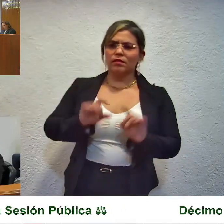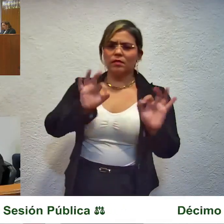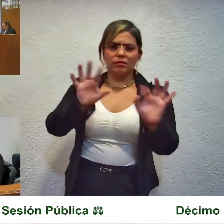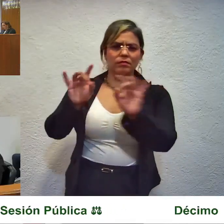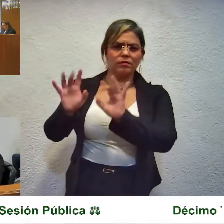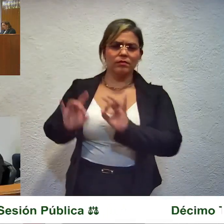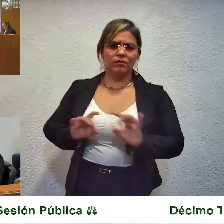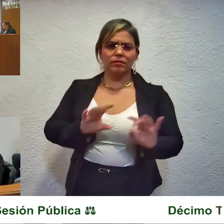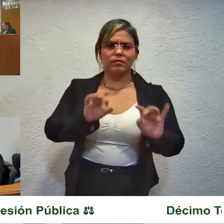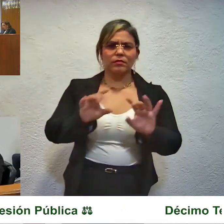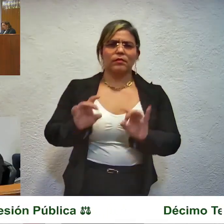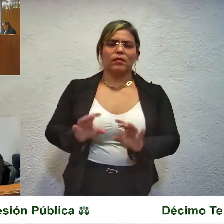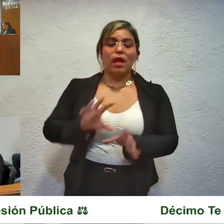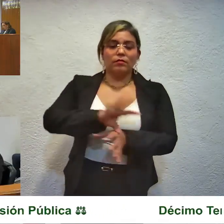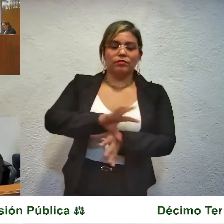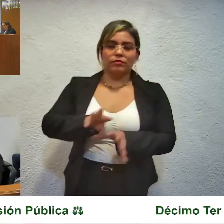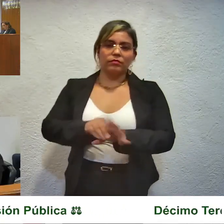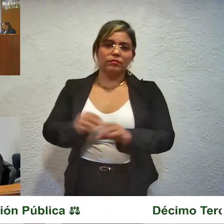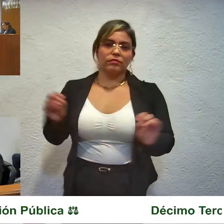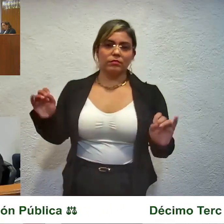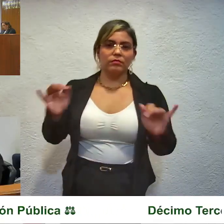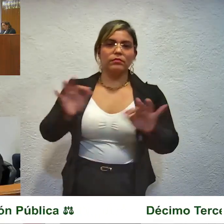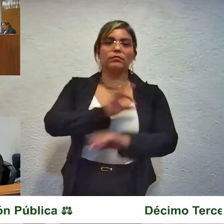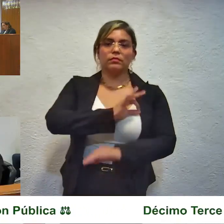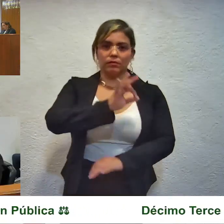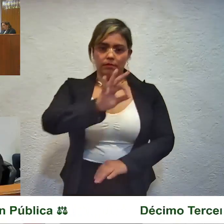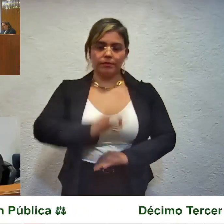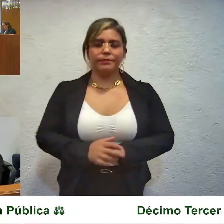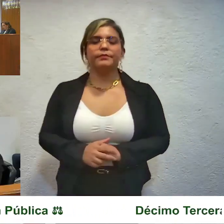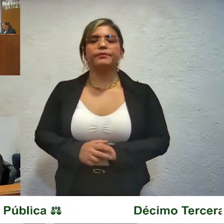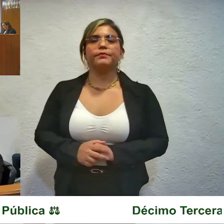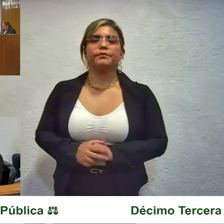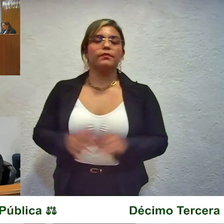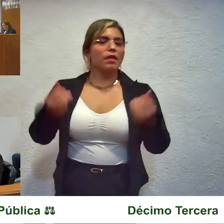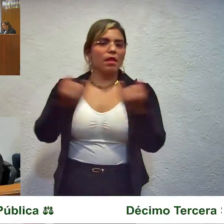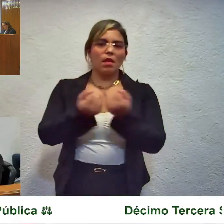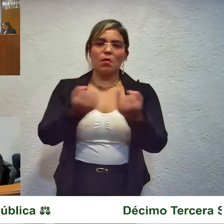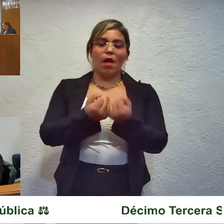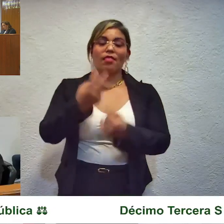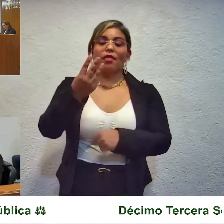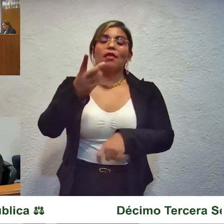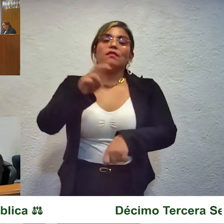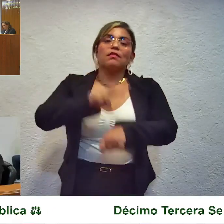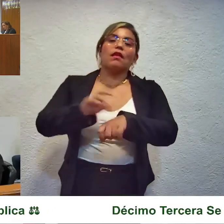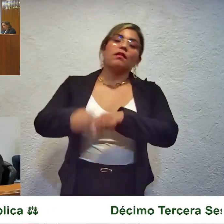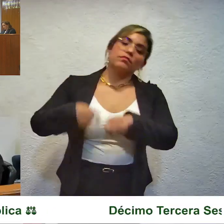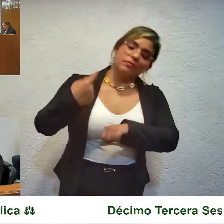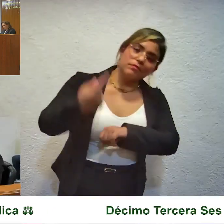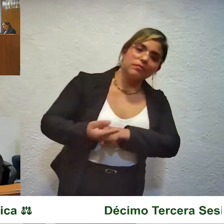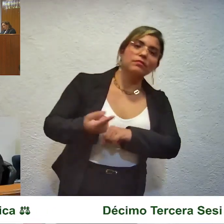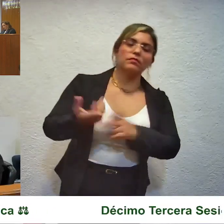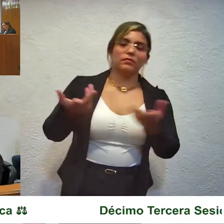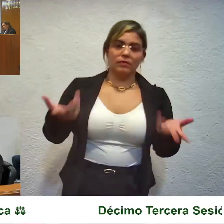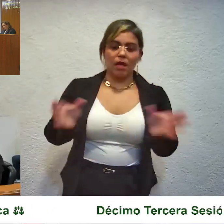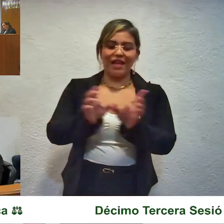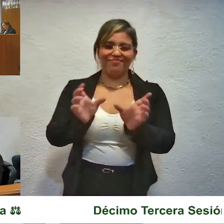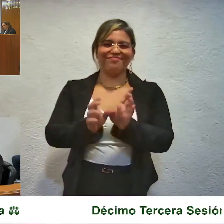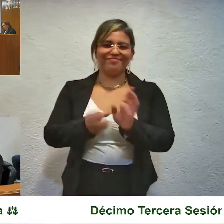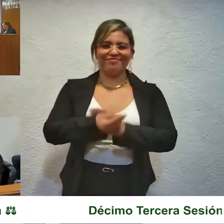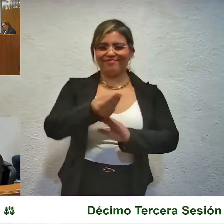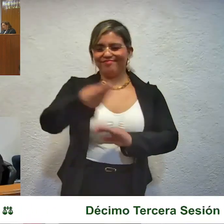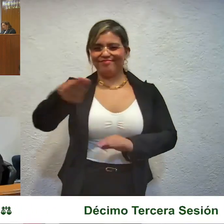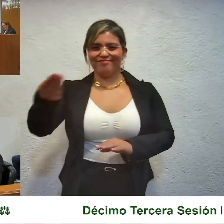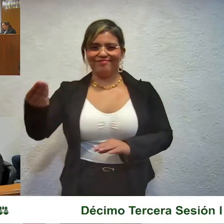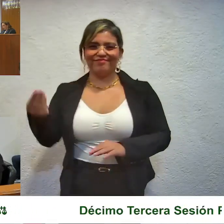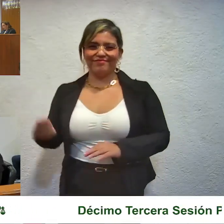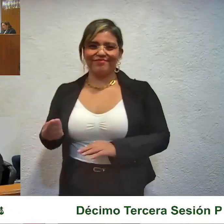para difusión más amplia. Así también, para que, dentro de los 3 días hábiles siguientes a la entrega de las constancias expedidas a la